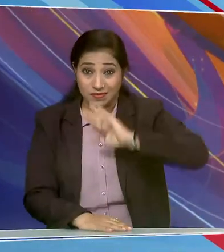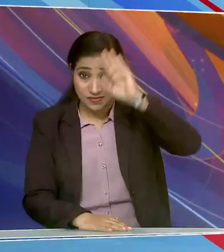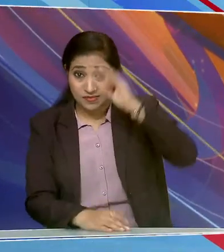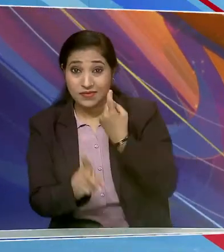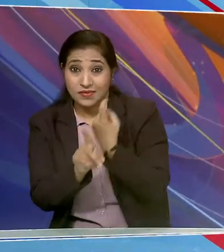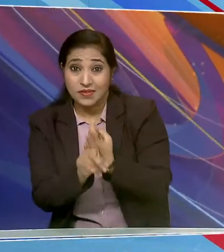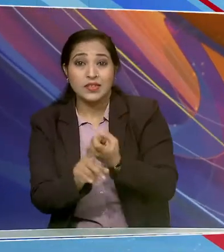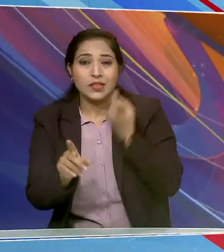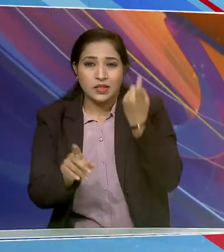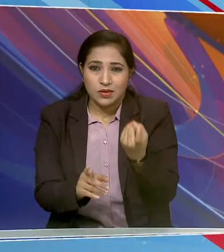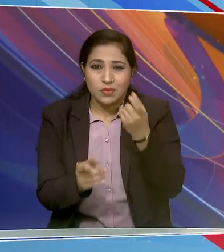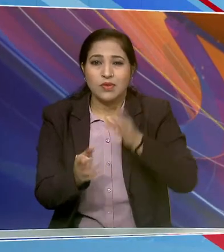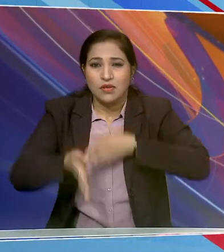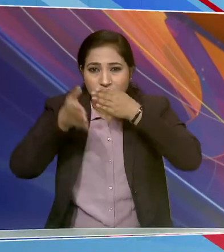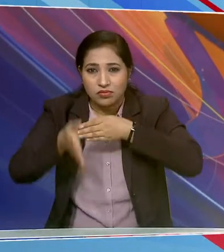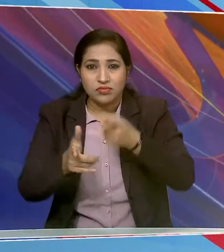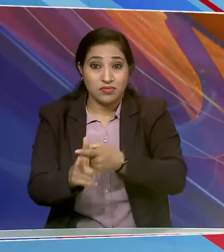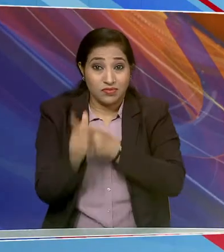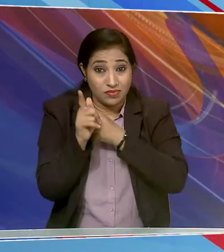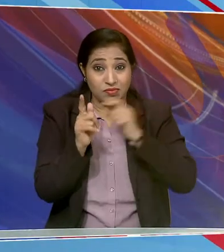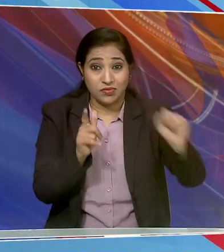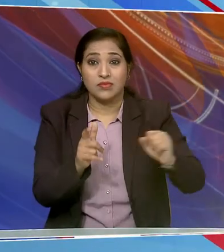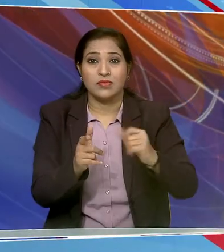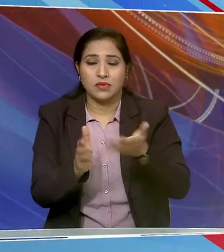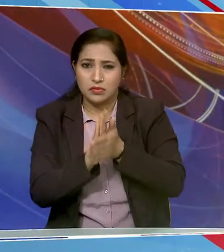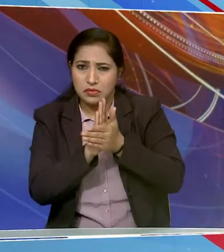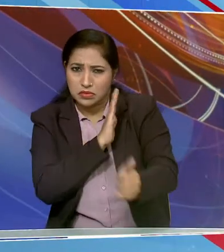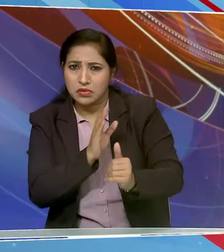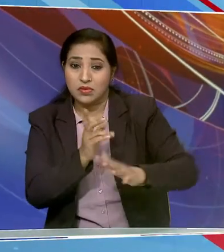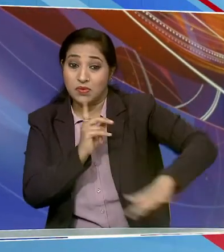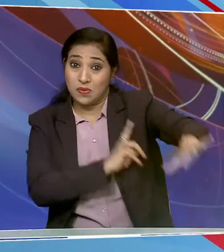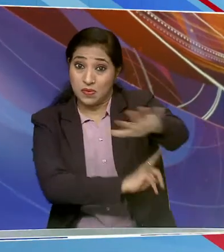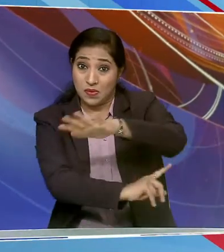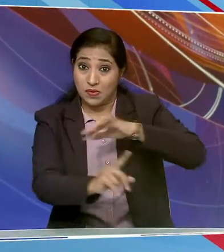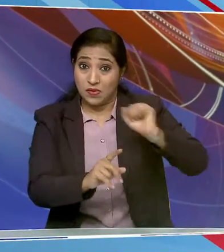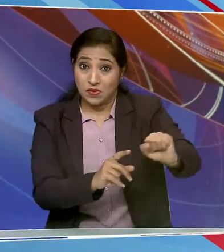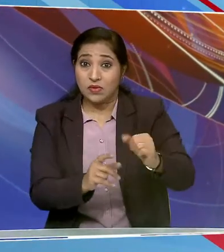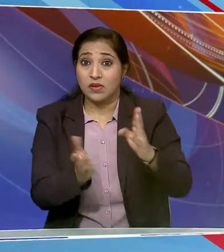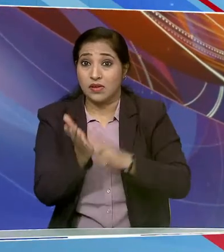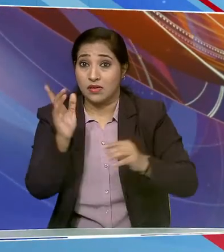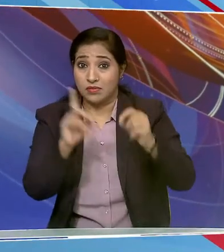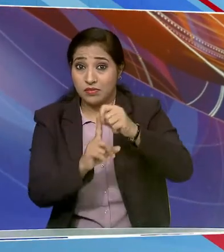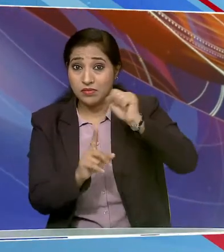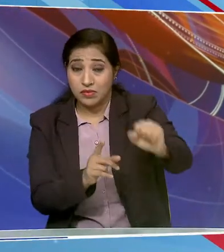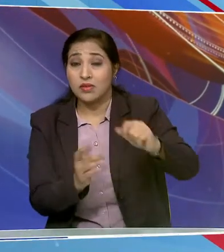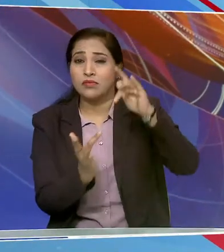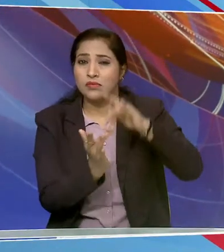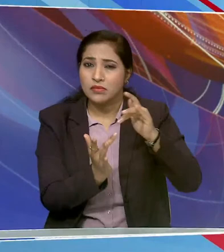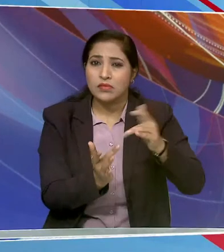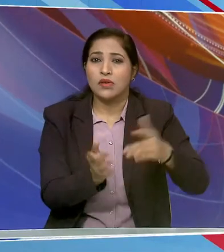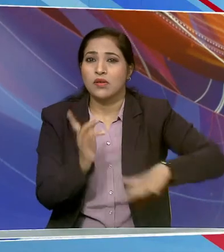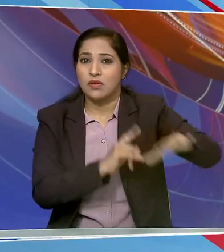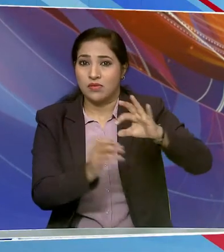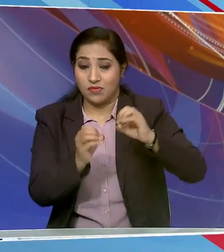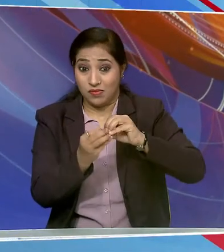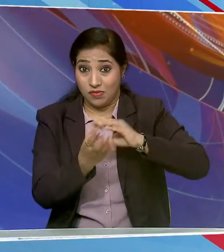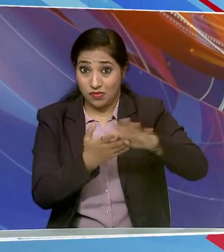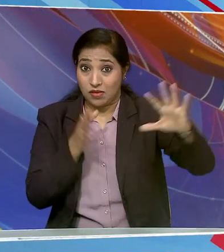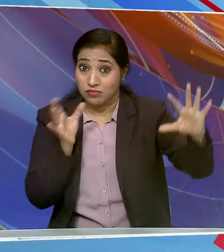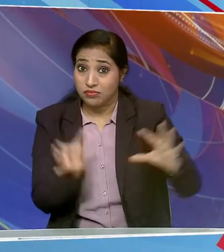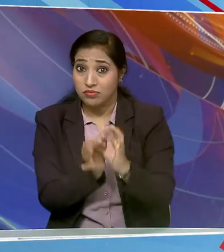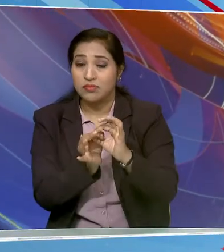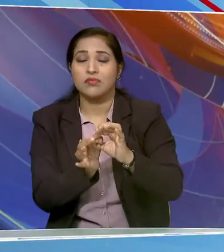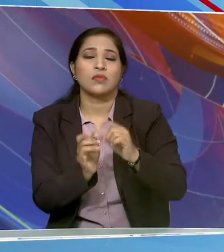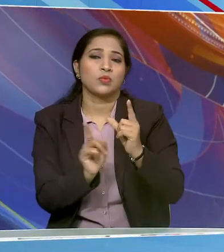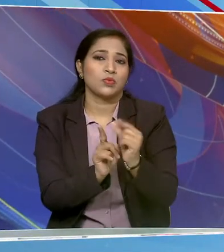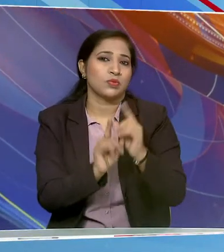कमलापति जबलपुर वंदे भारत एक्सप्रेस महाकौशल क्षेत्र को मध्य प्रदेश के मध्य क्षेत्र भोपाल से जोड़ने का काम कर रही